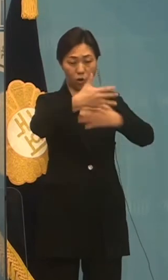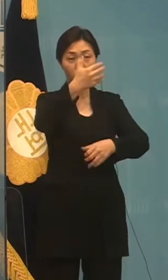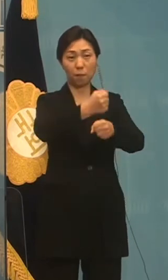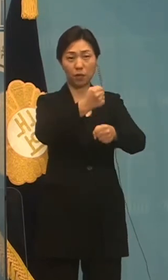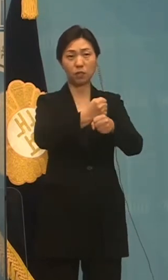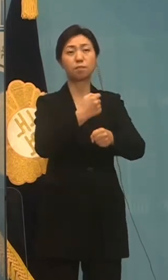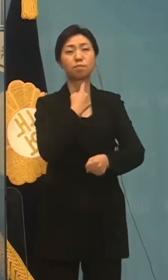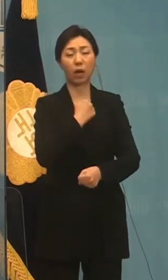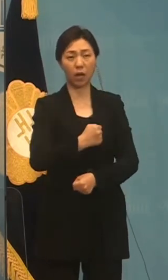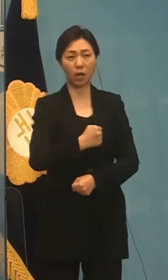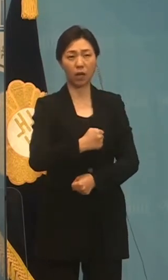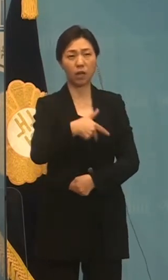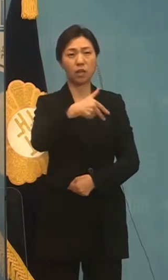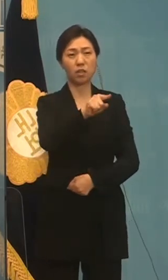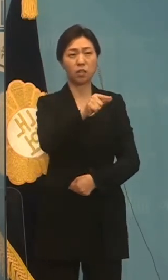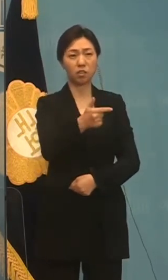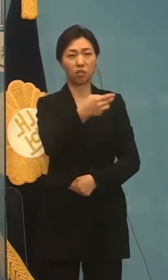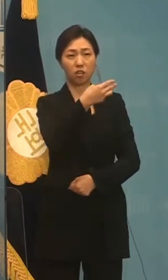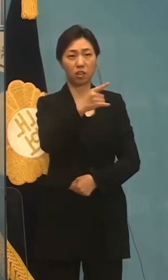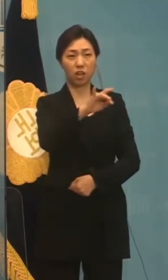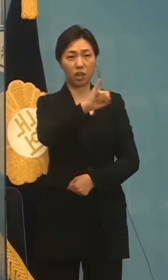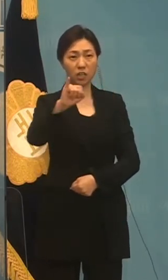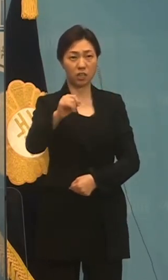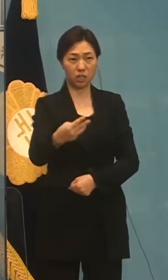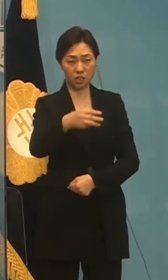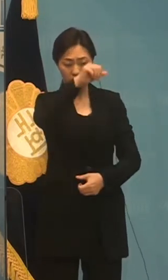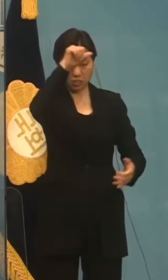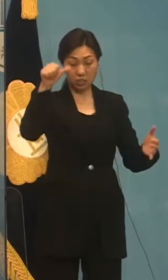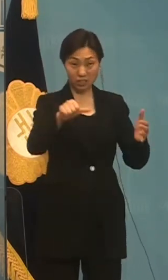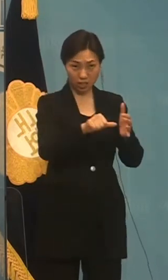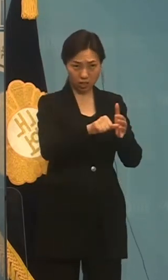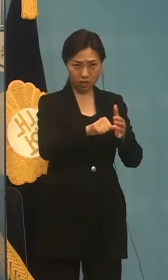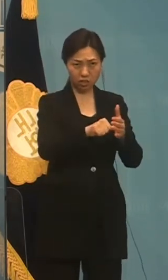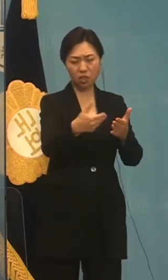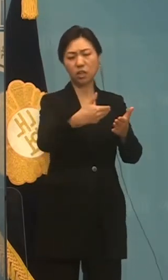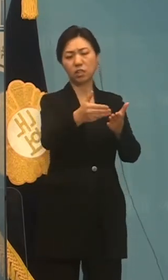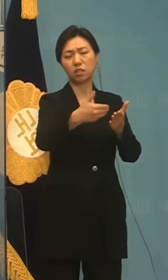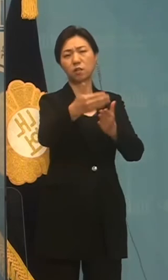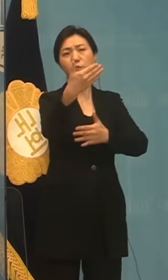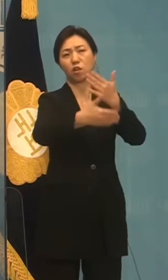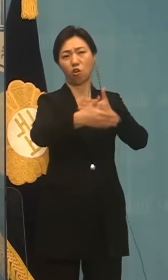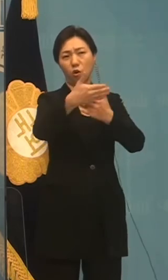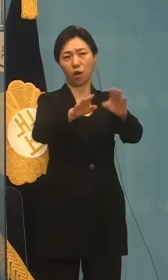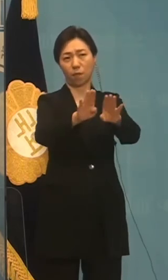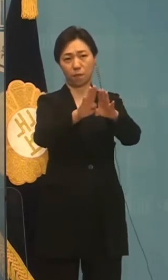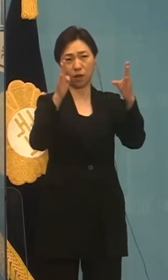전태일의 일대기는 올해 애니메이션 테일이로 개봉을 앞두고 있습니다.